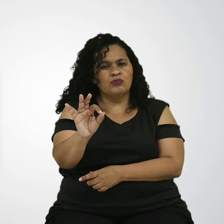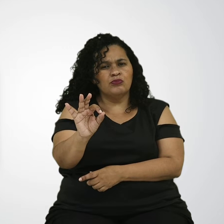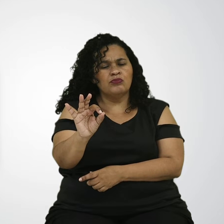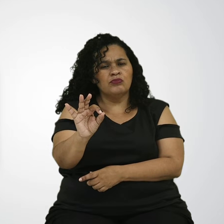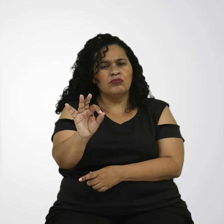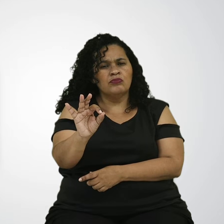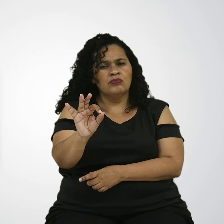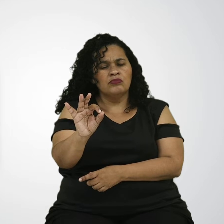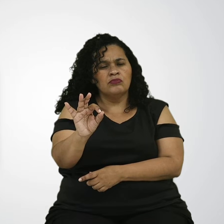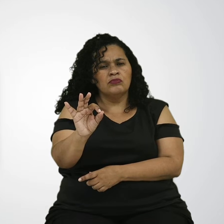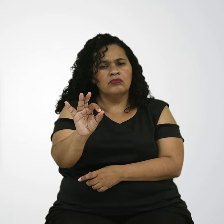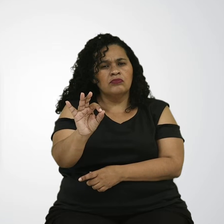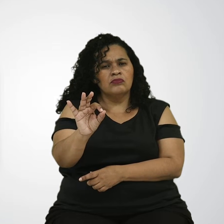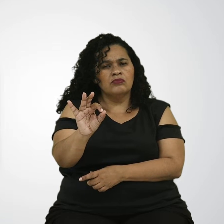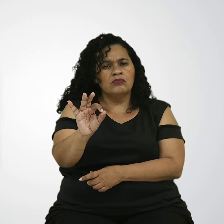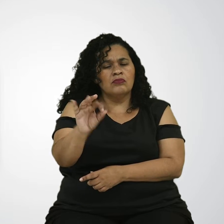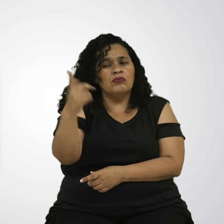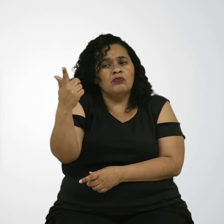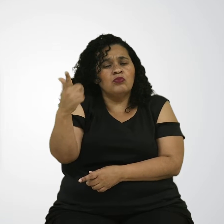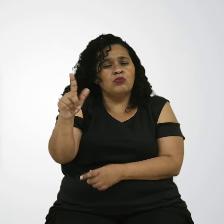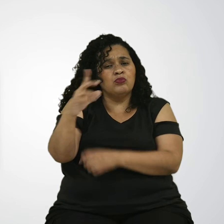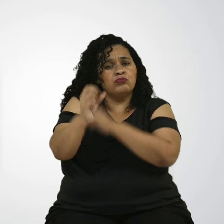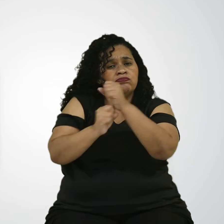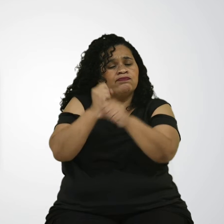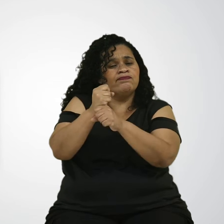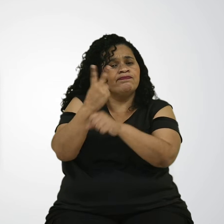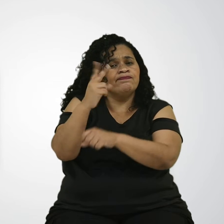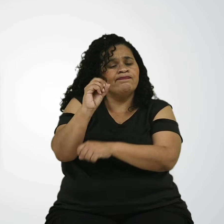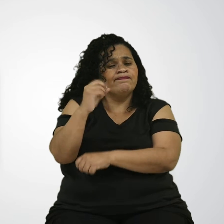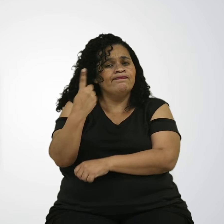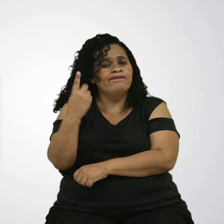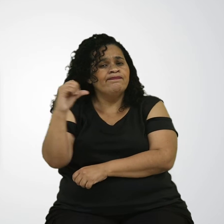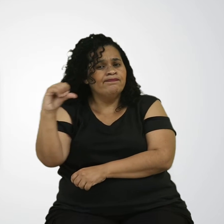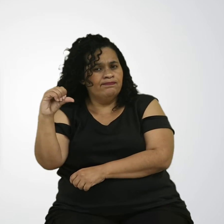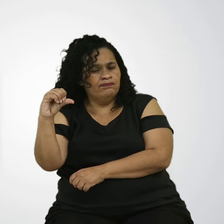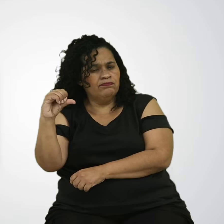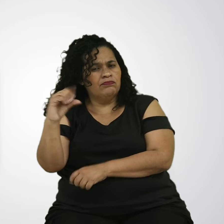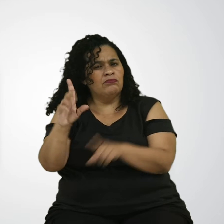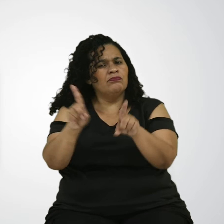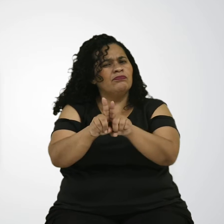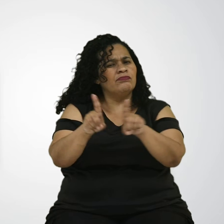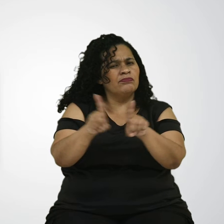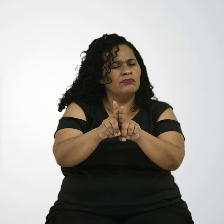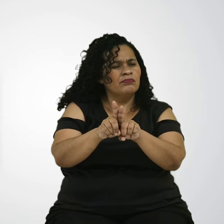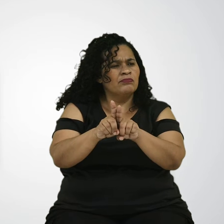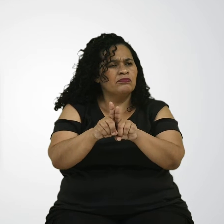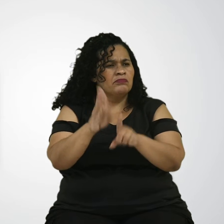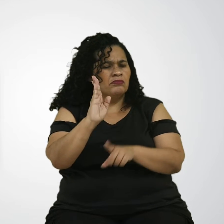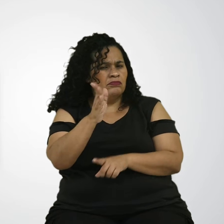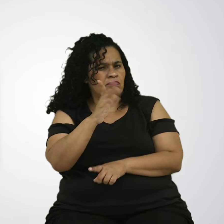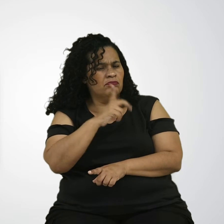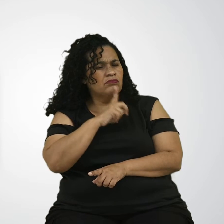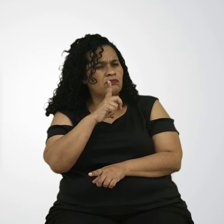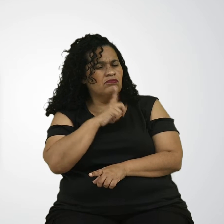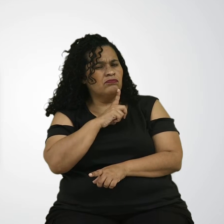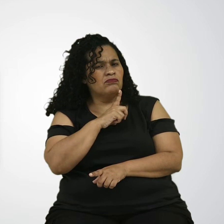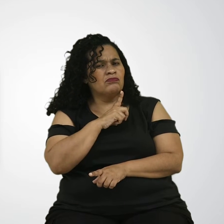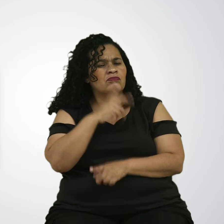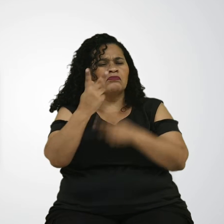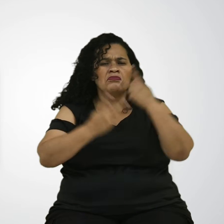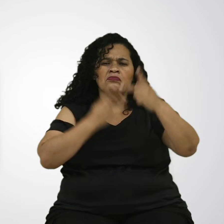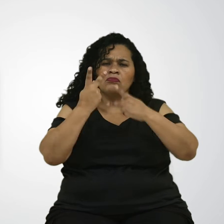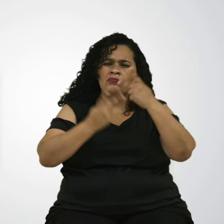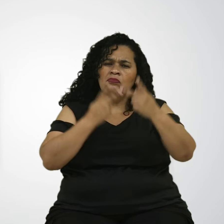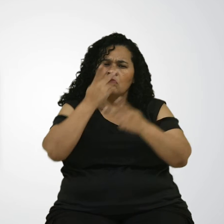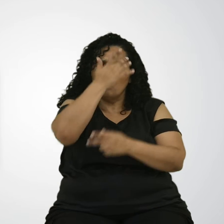mesmo período em 2019. Alguém já disse que nos últimos tempos nunca se